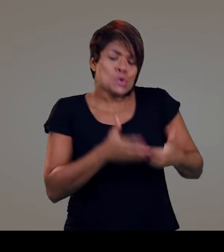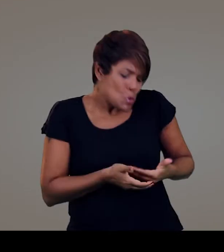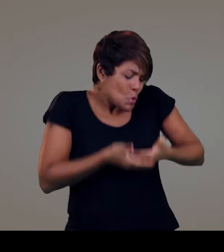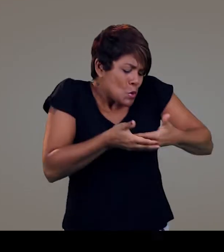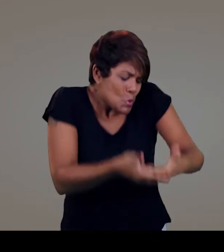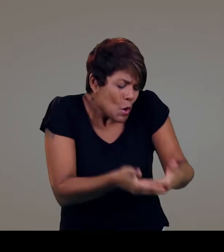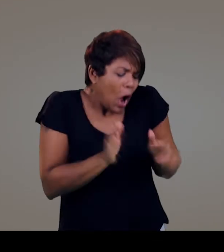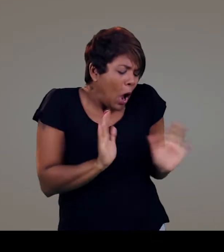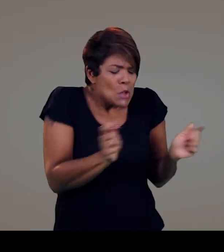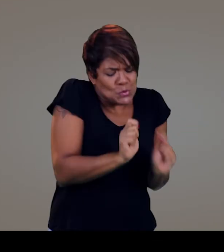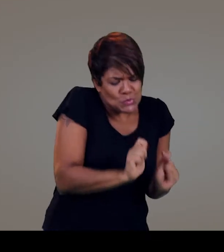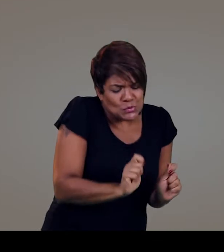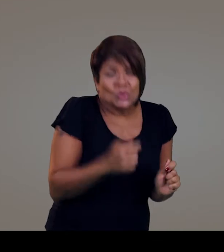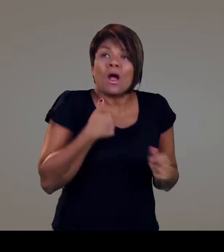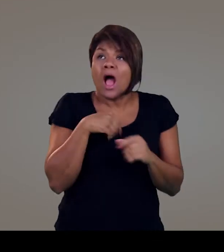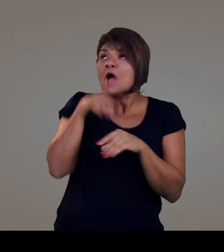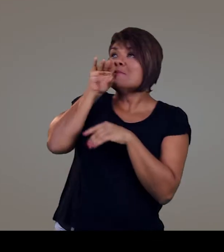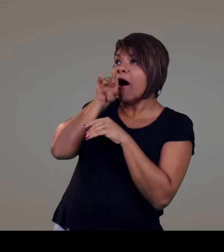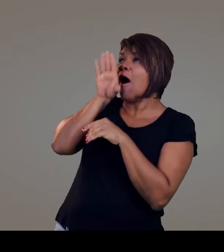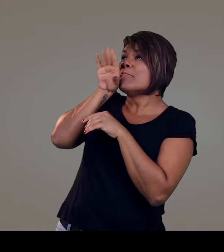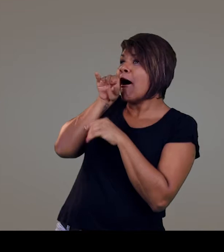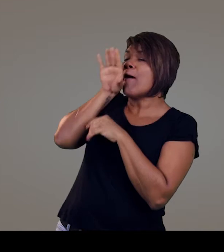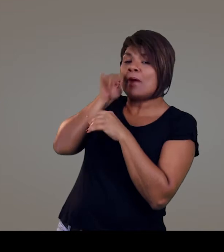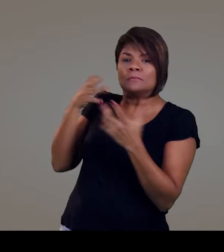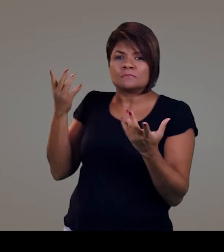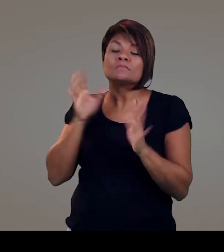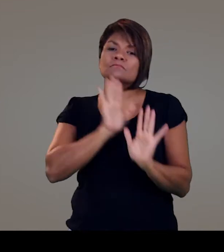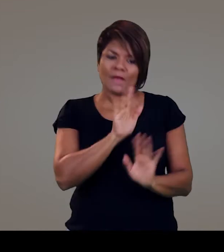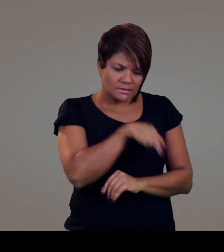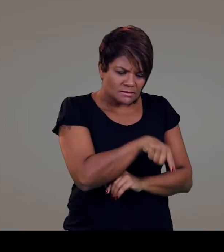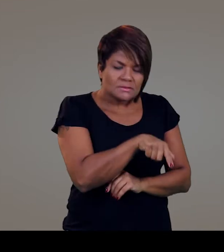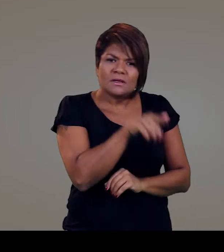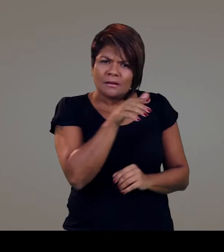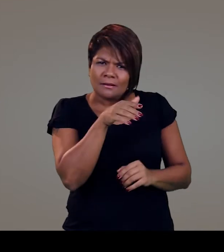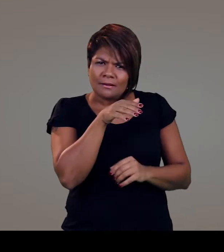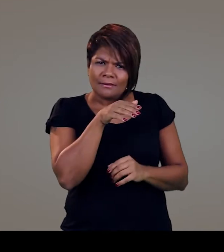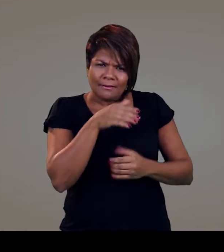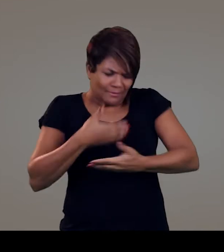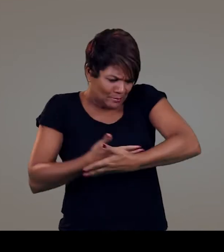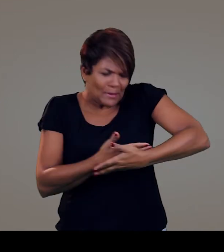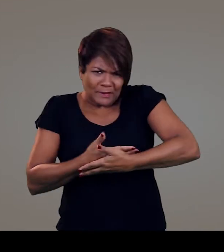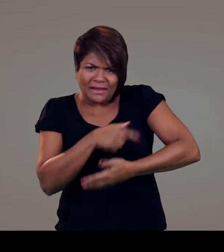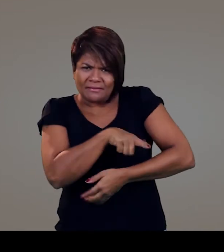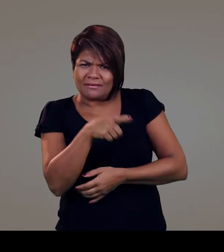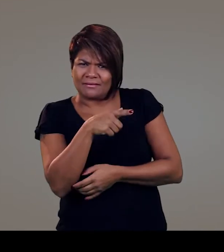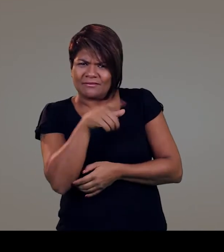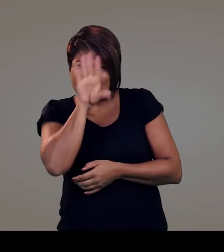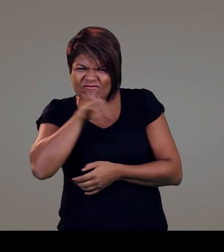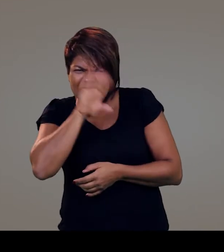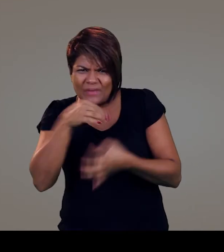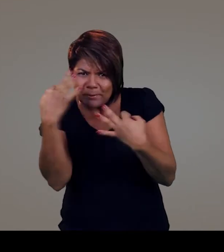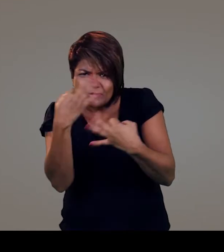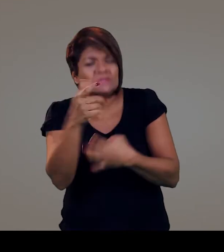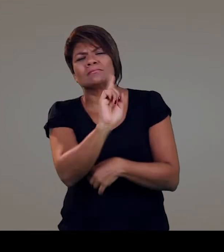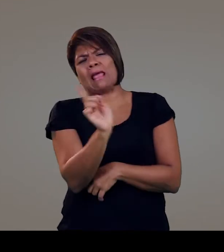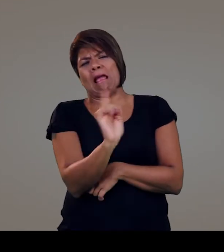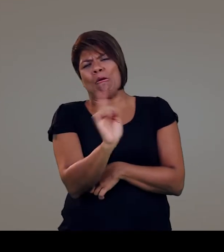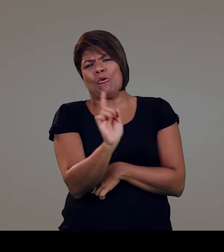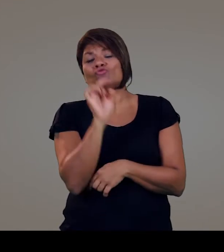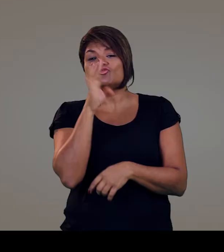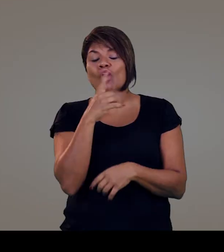e a criança balbuciando, você fala, mas a criança não está falando nada. Ela está acreditando que